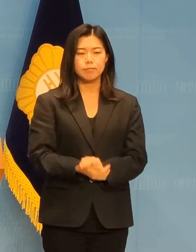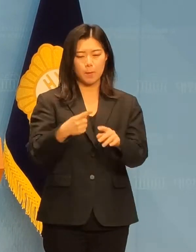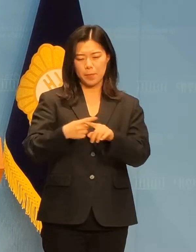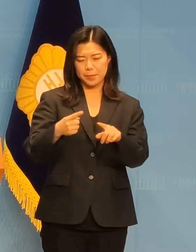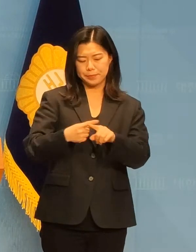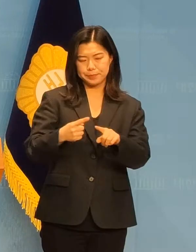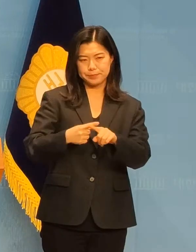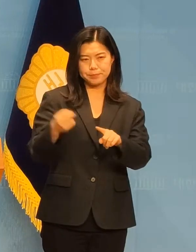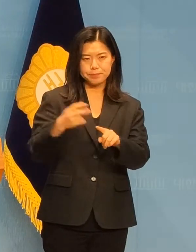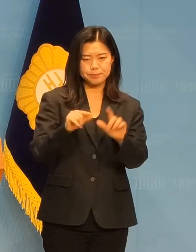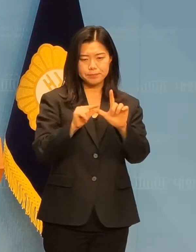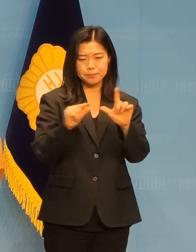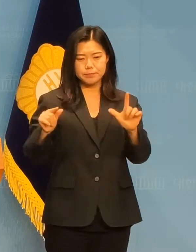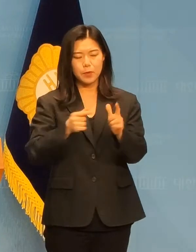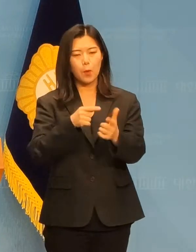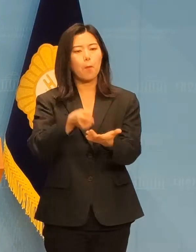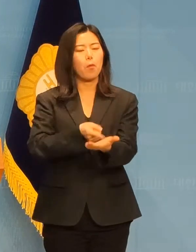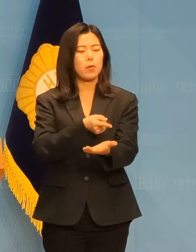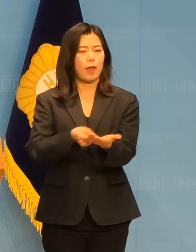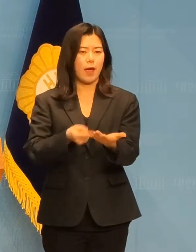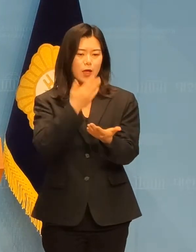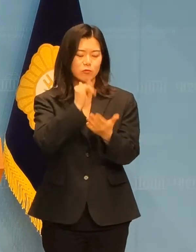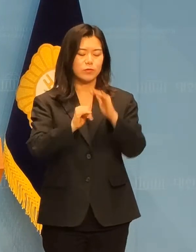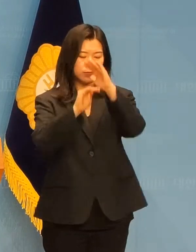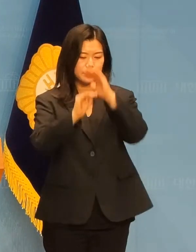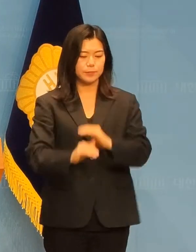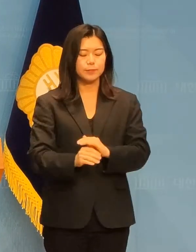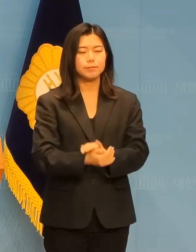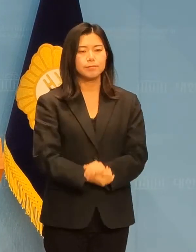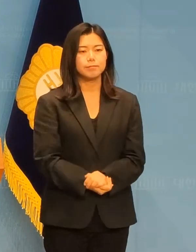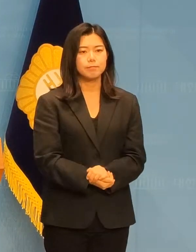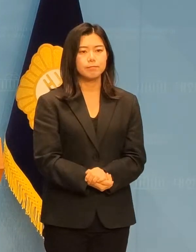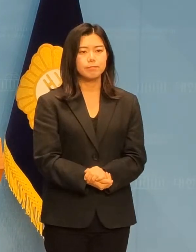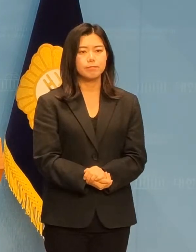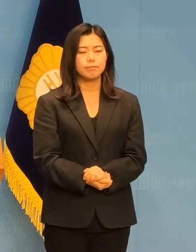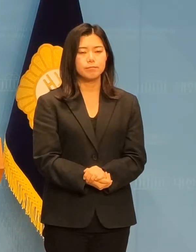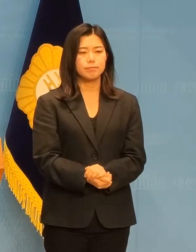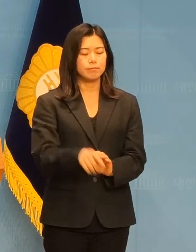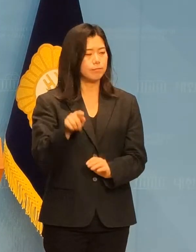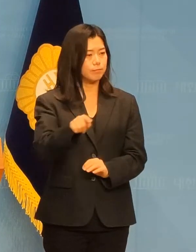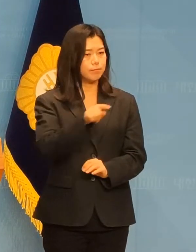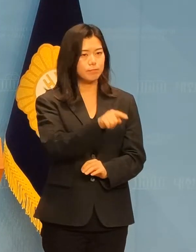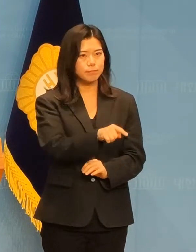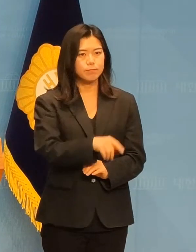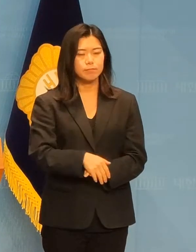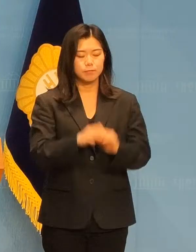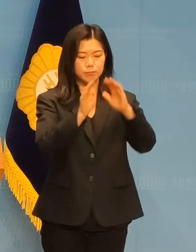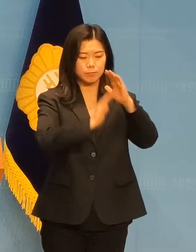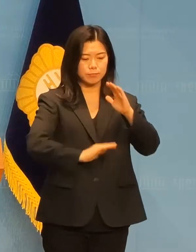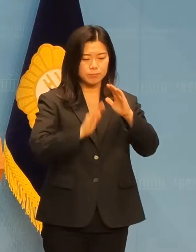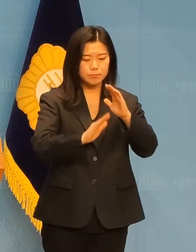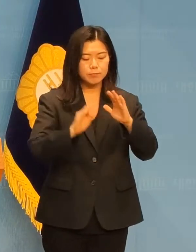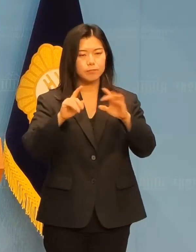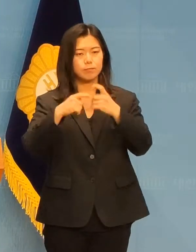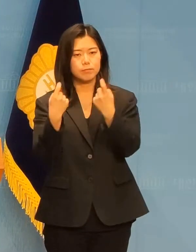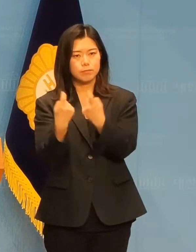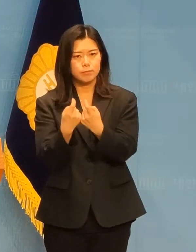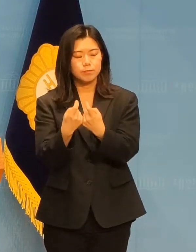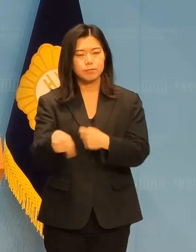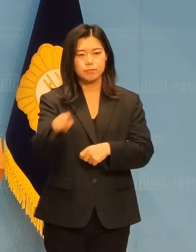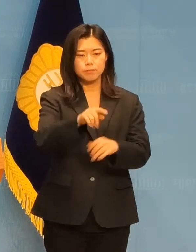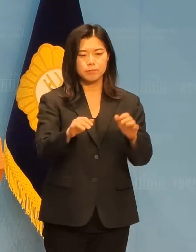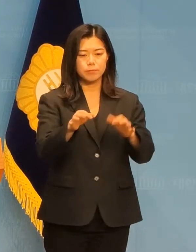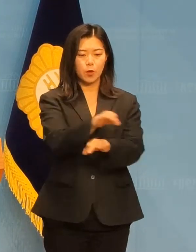창출을 일정하게 보상을 하겠다라고 하는 내용을 담고 있는 법안입니다. 어찌 보면 이 두 법은 공공과 민간이 우리가